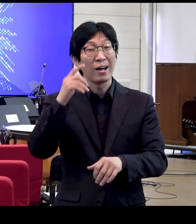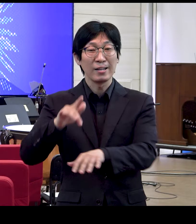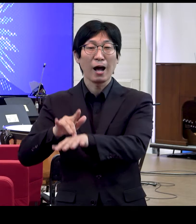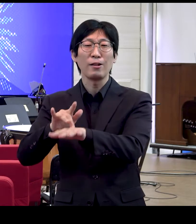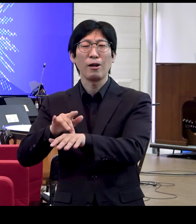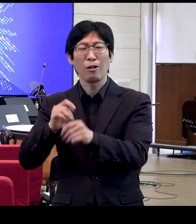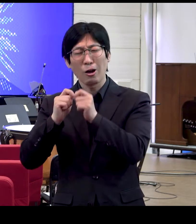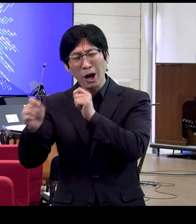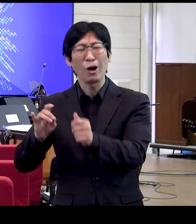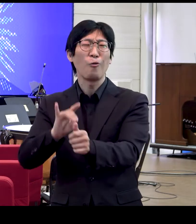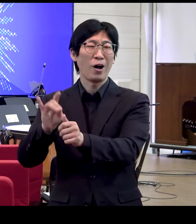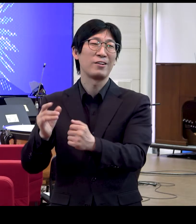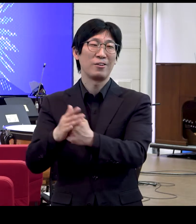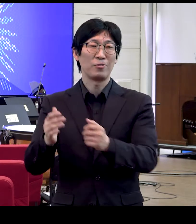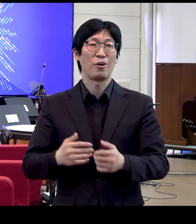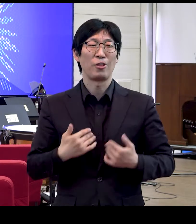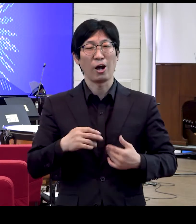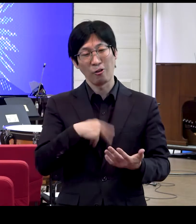간교함이에요.